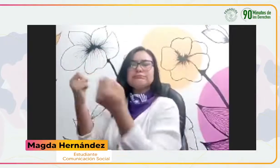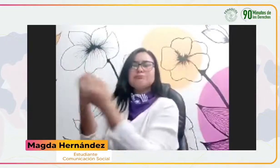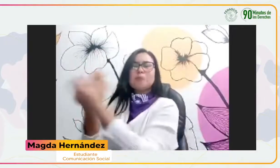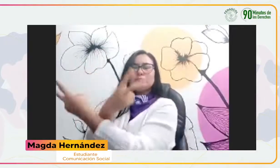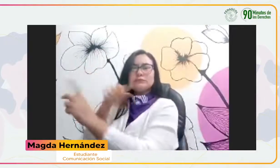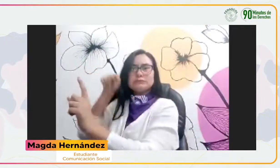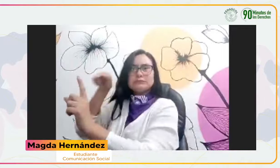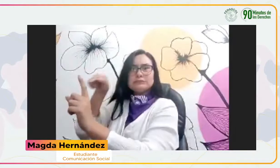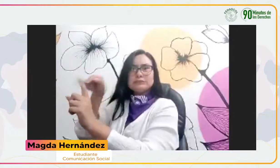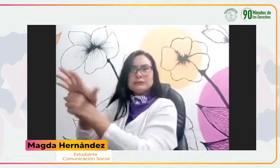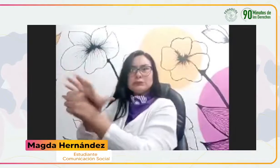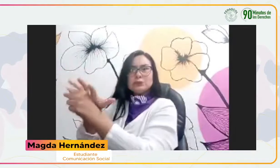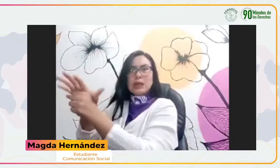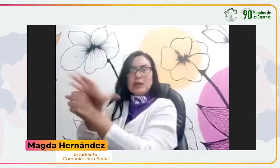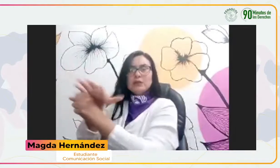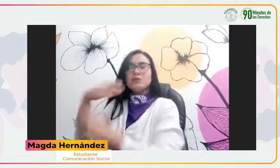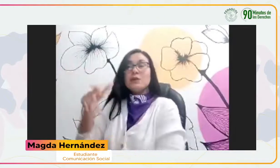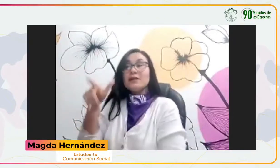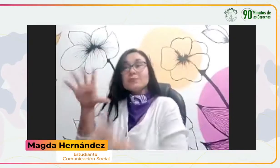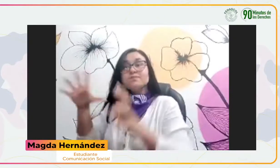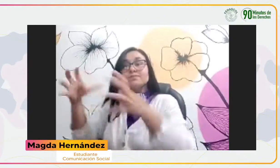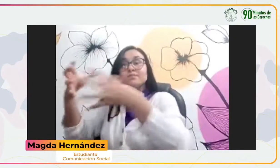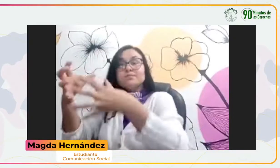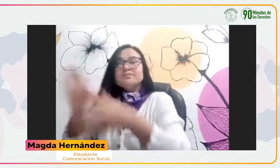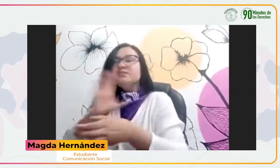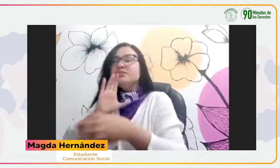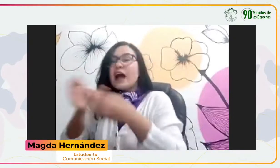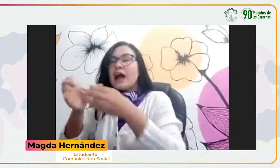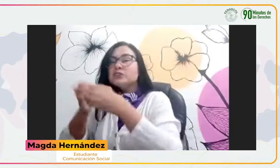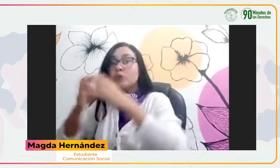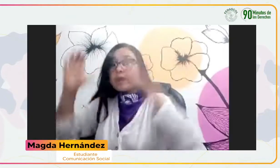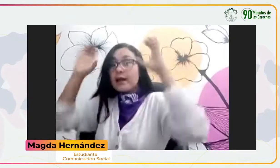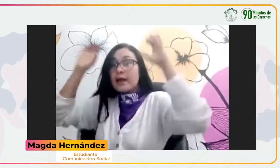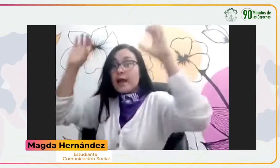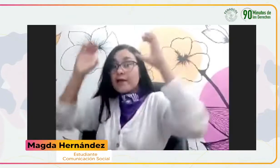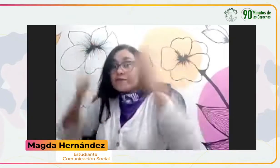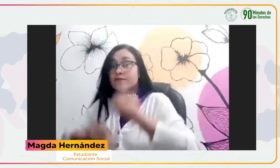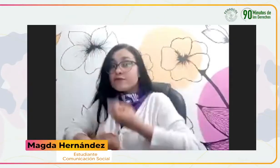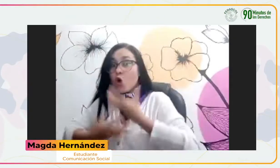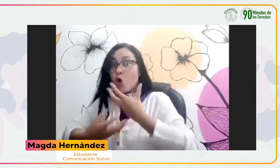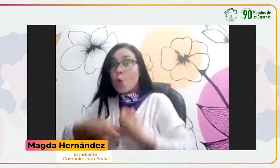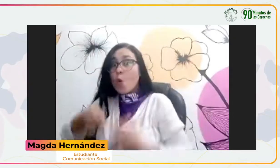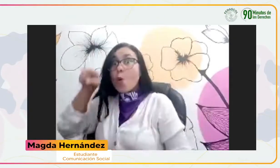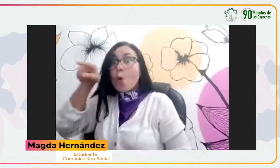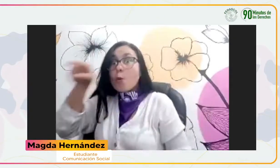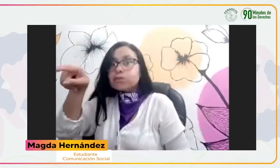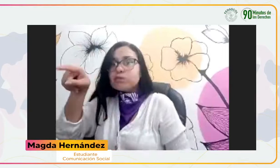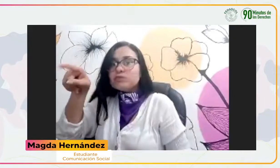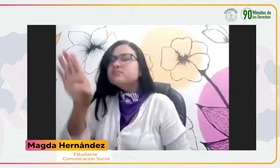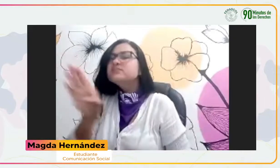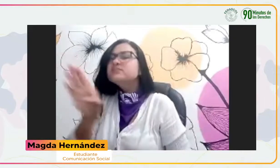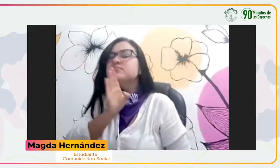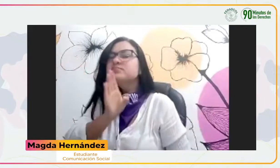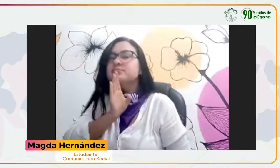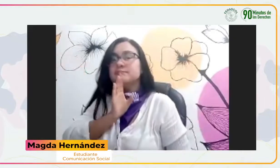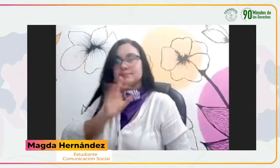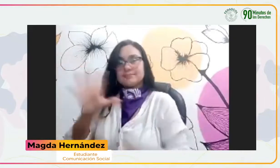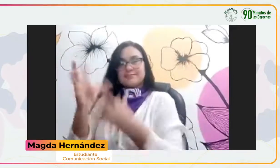recuerdan de la situación de María Luisa. Ella sufrió una violencia increíble en